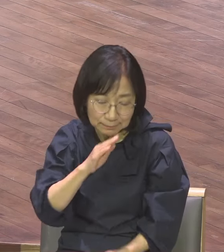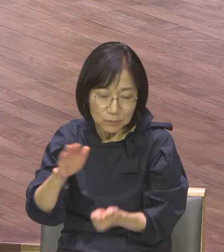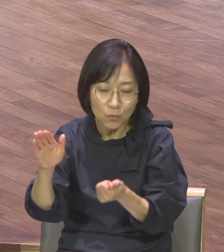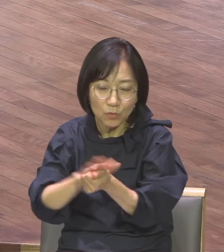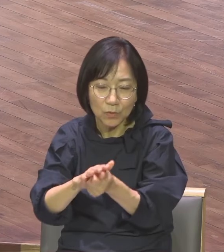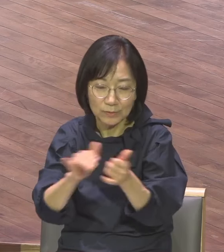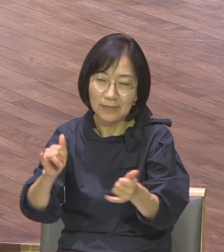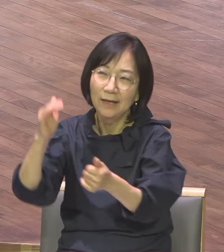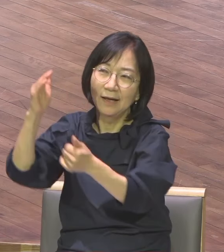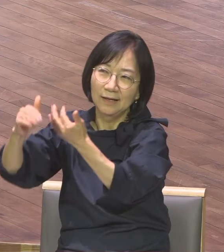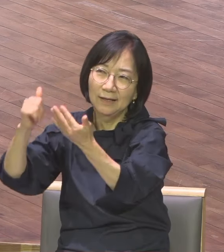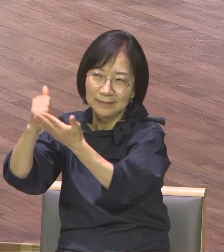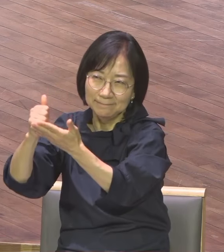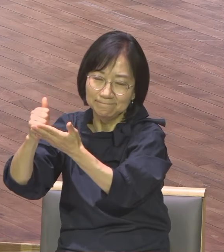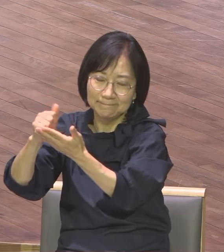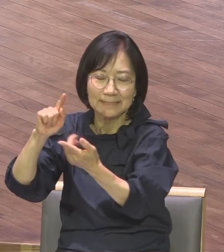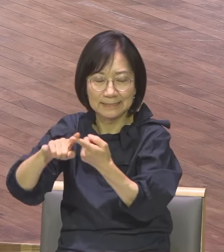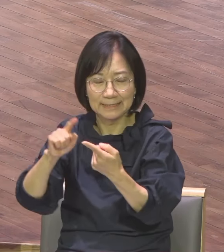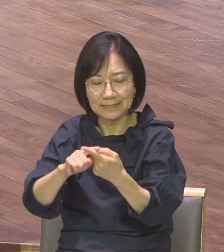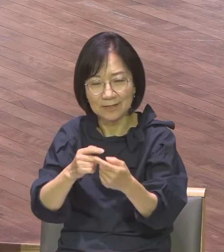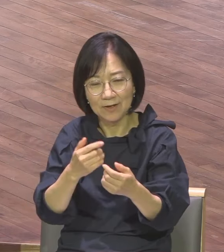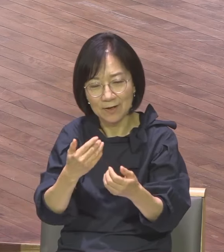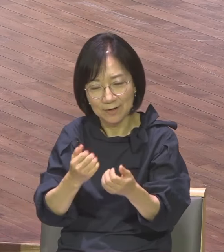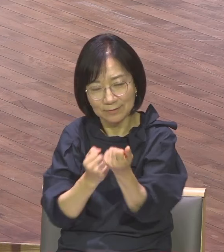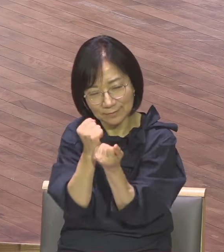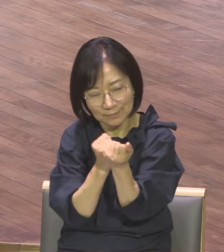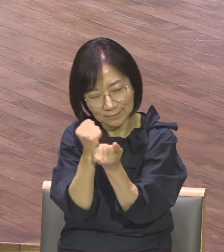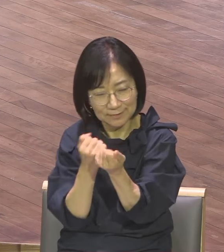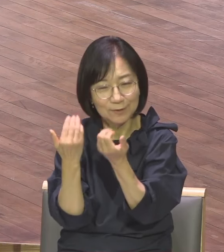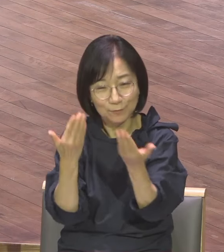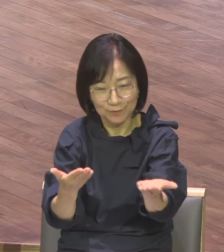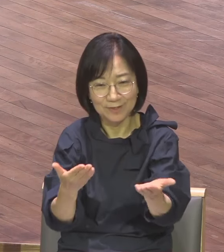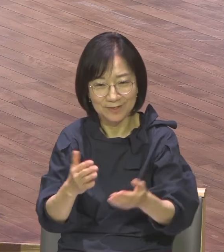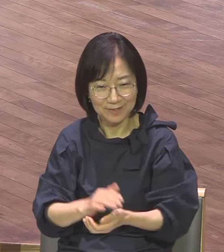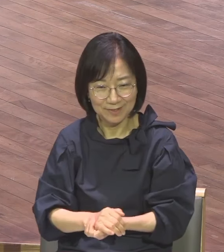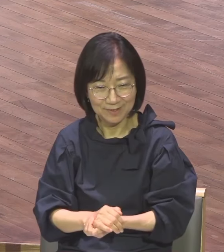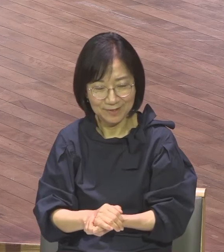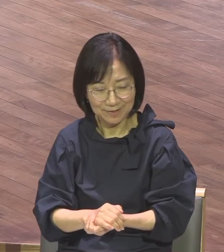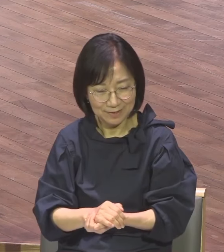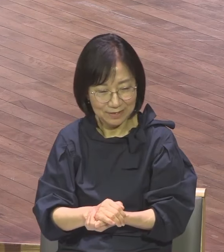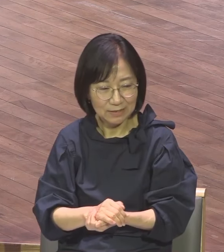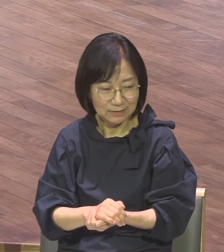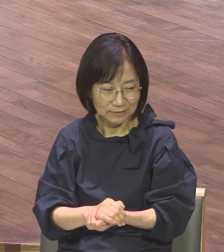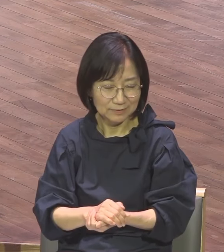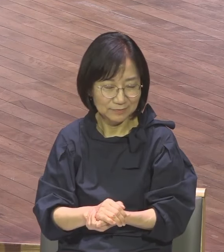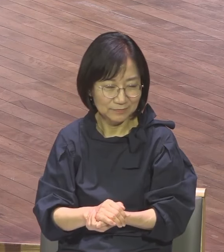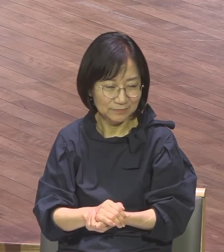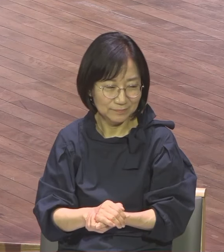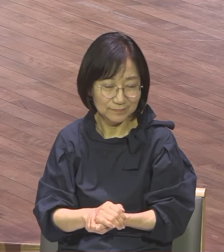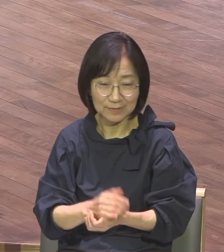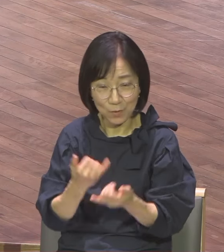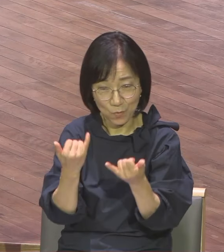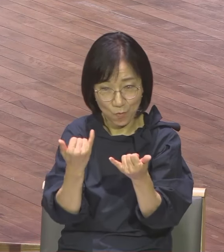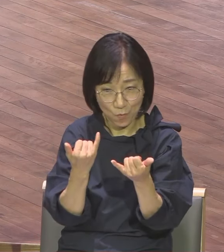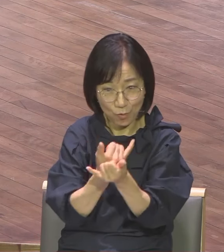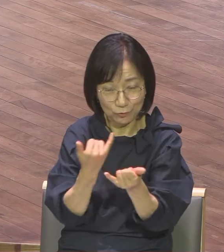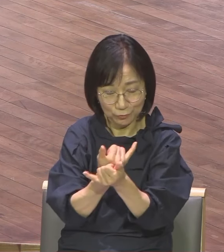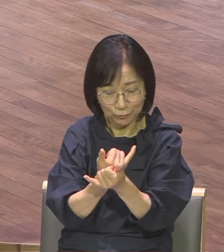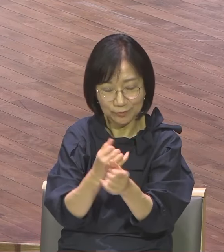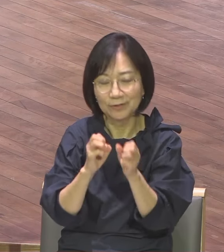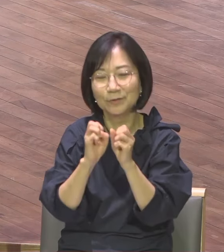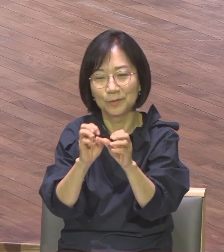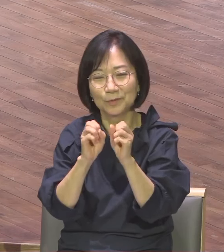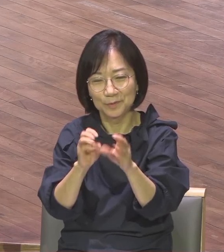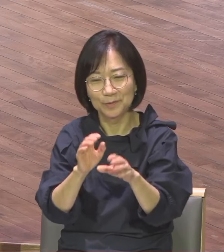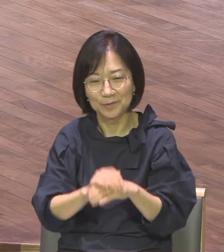위로자가 영원하게 계십니다. 우리는 떠나지만 그분은 영원히 어르신과 함께 계십니다. 권력전도 아멘.